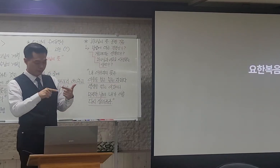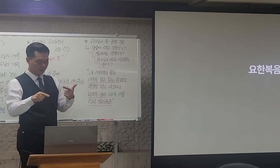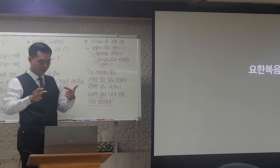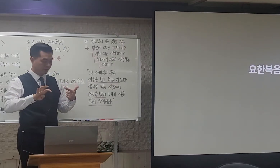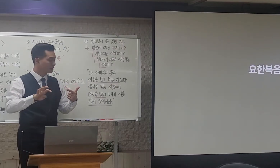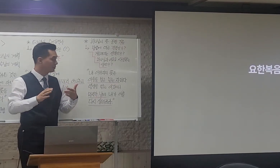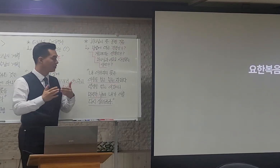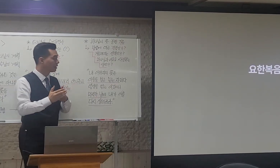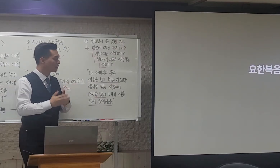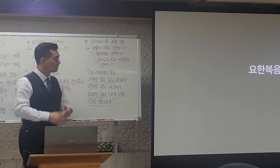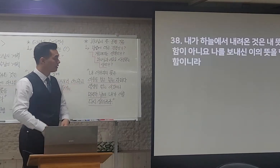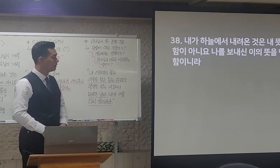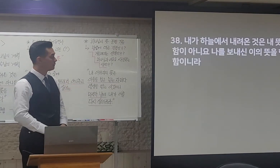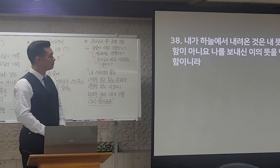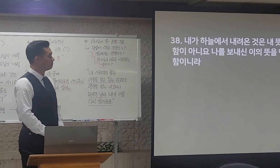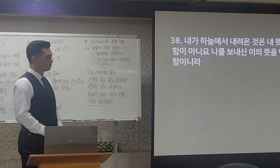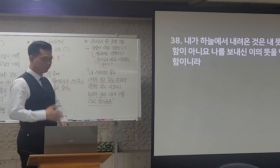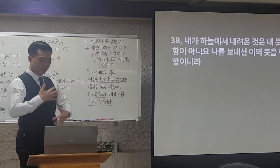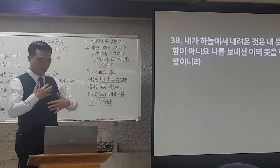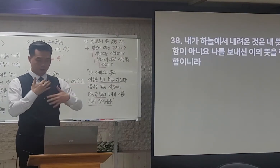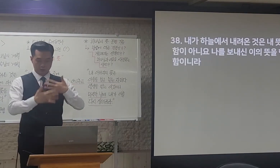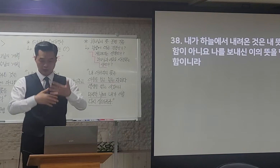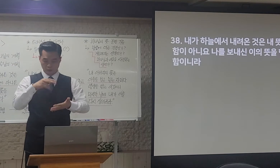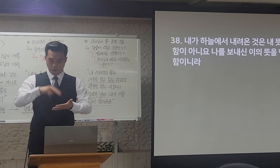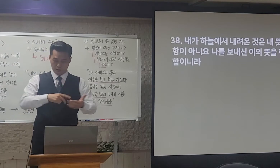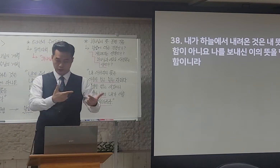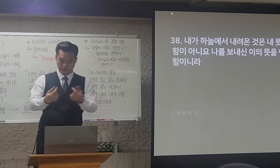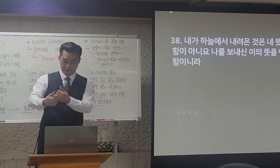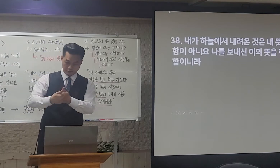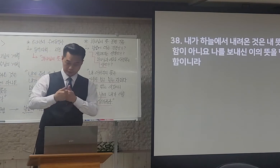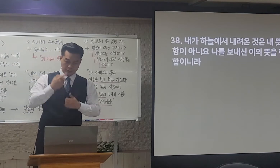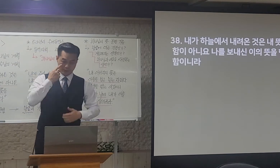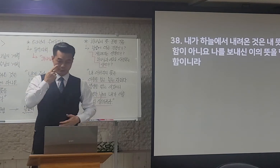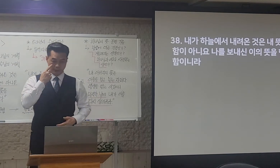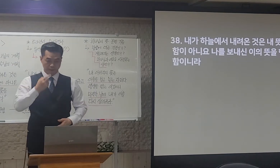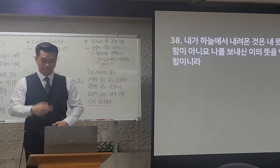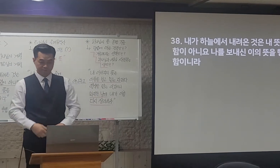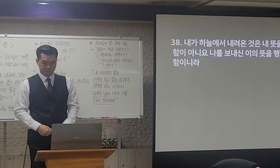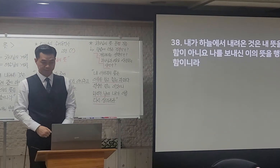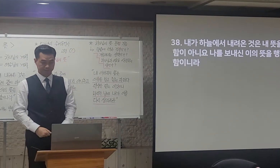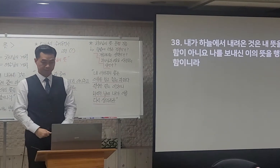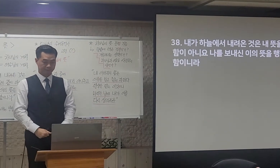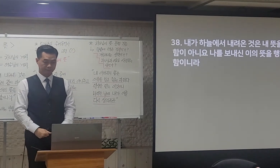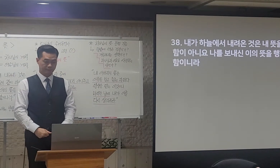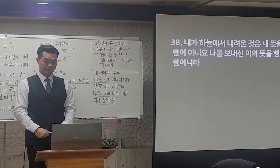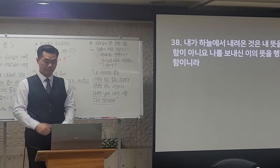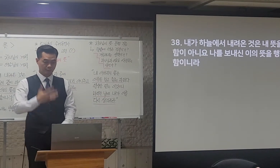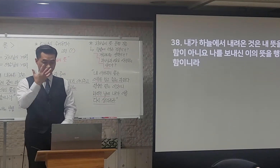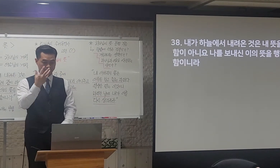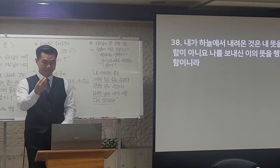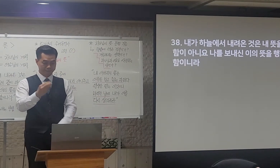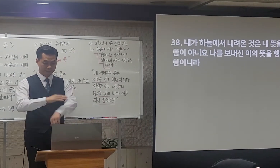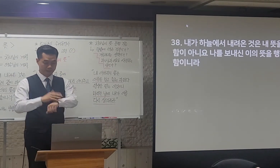38절에서 40절까지 제가 수화를 읽고 다 같이 따라서 해보겠습니다. 보이세요? 잘